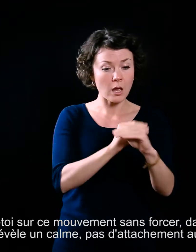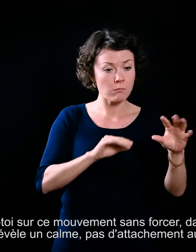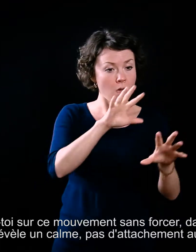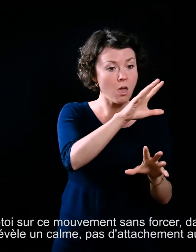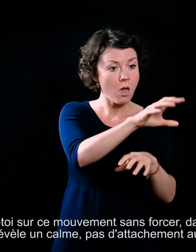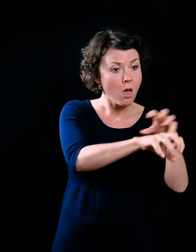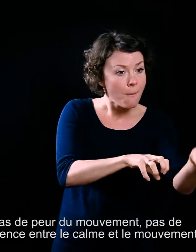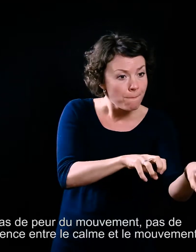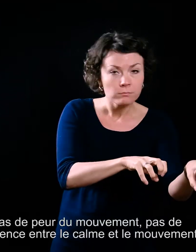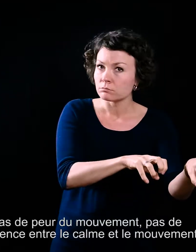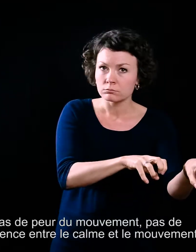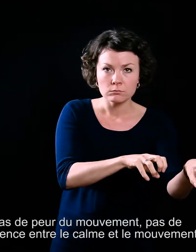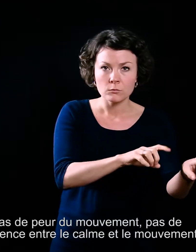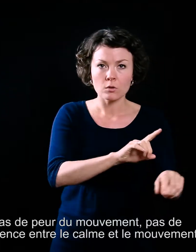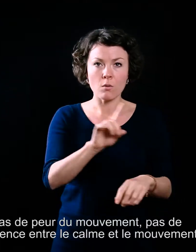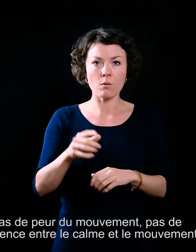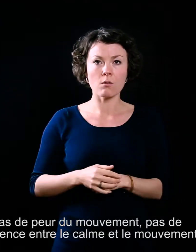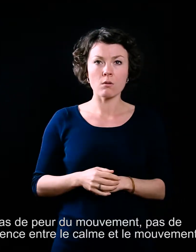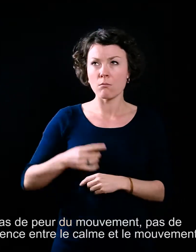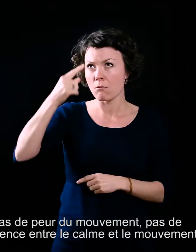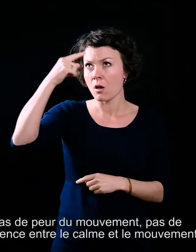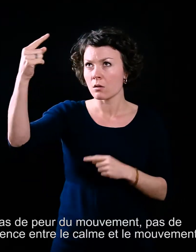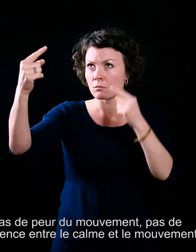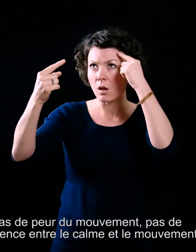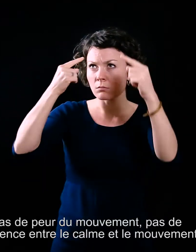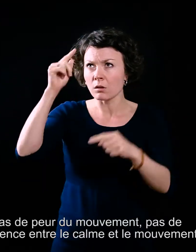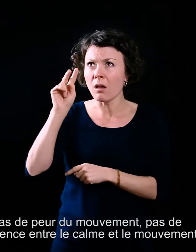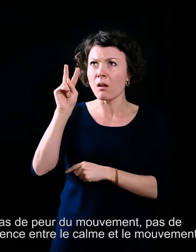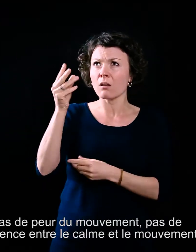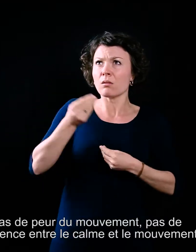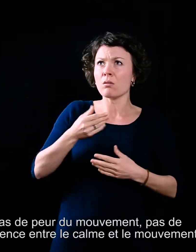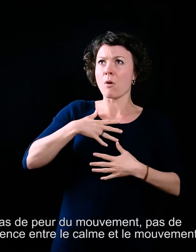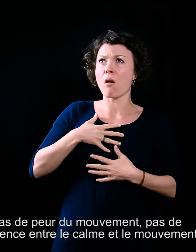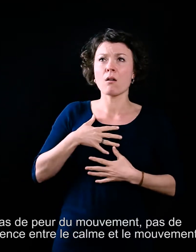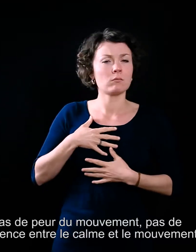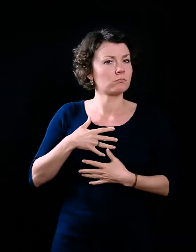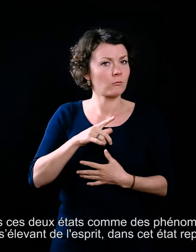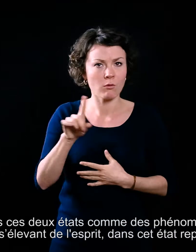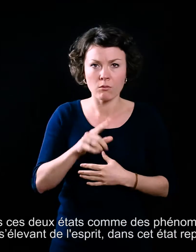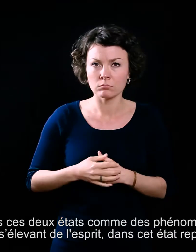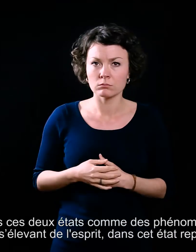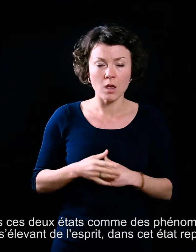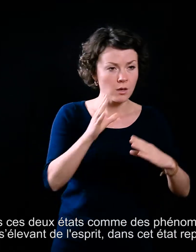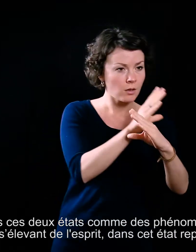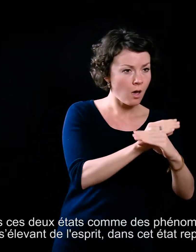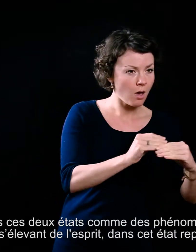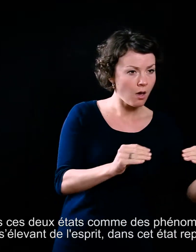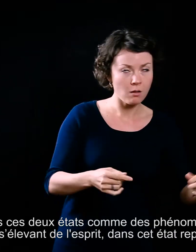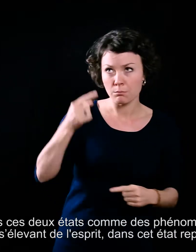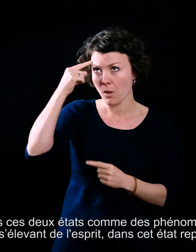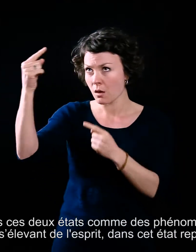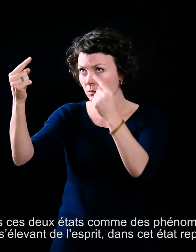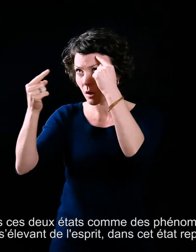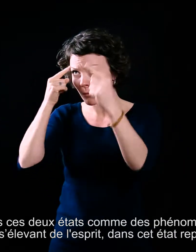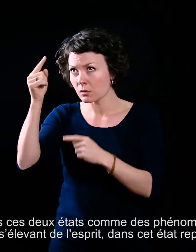calme. Pas de peur du mouvement. Pas de différence entre le calme et le mouvement. Reconnais ces deux états